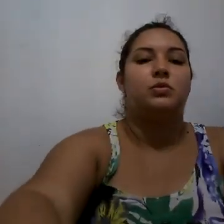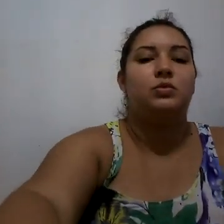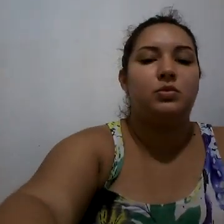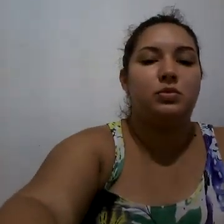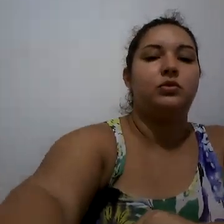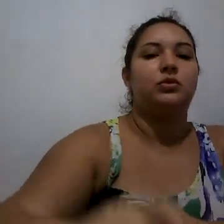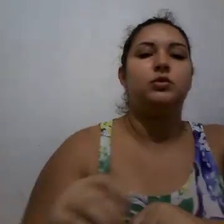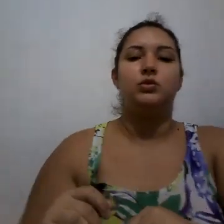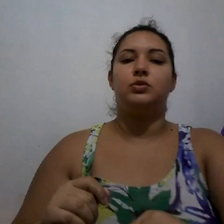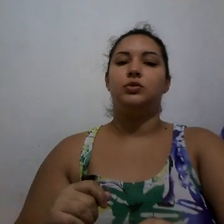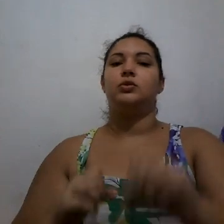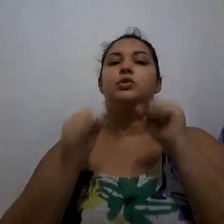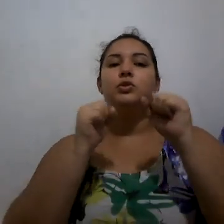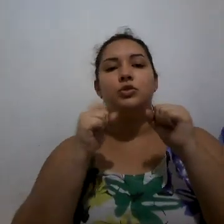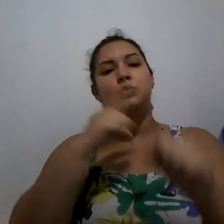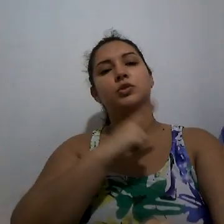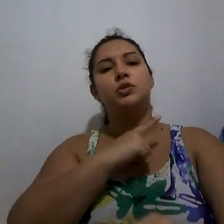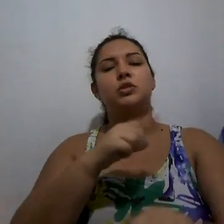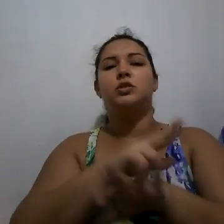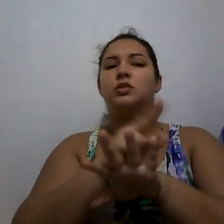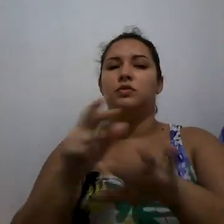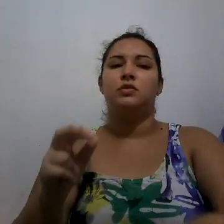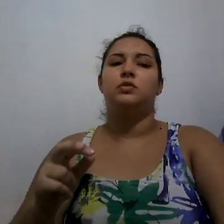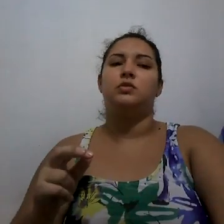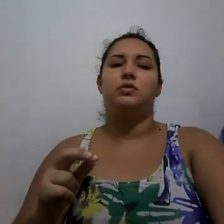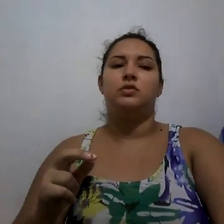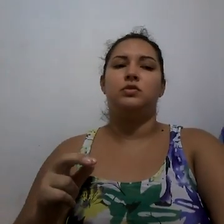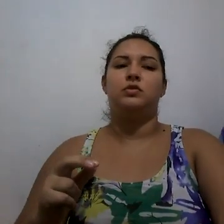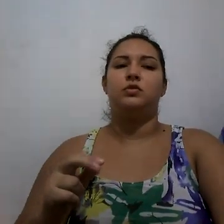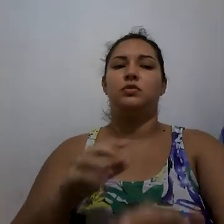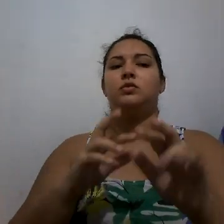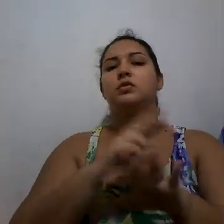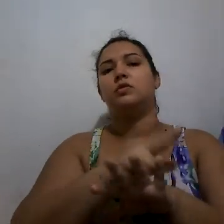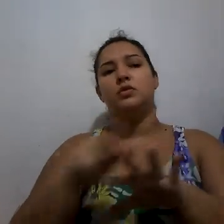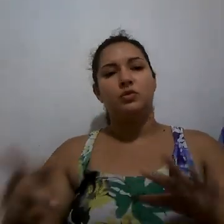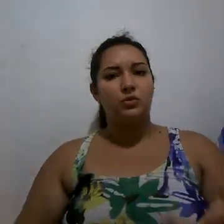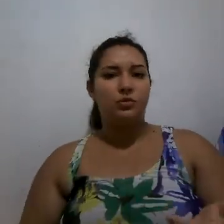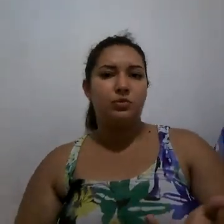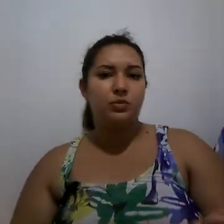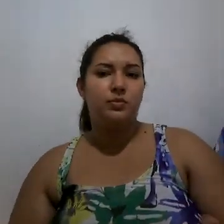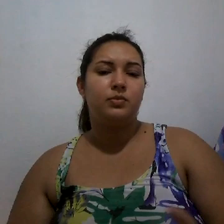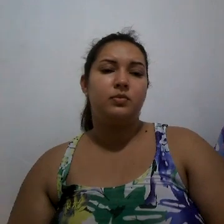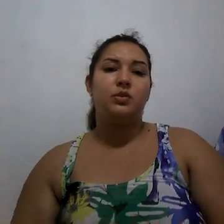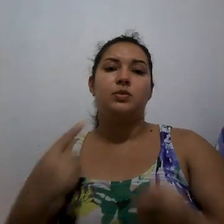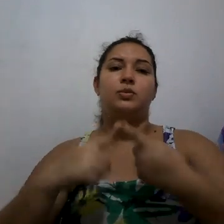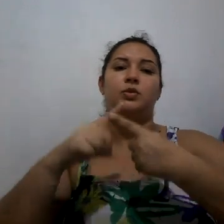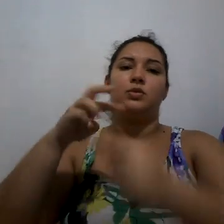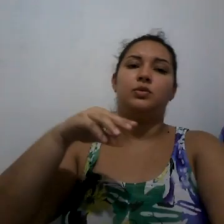você em vários tamanhos, até porque o macro aqui não precisa ser um volume muito grande, mas pode estar em vários